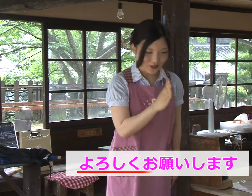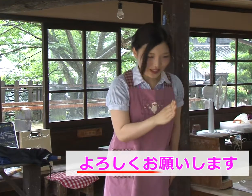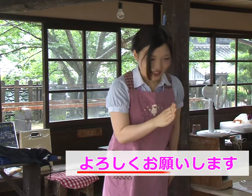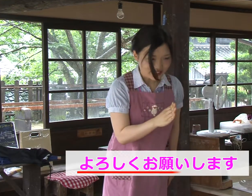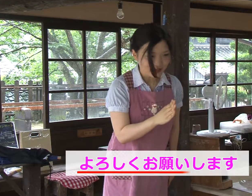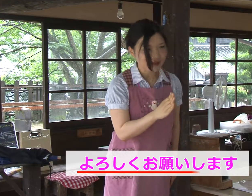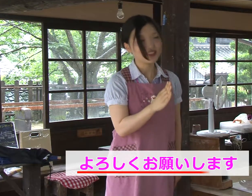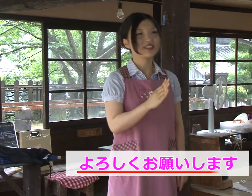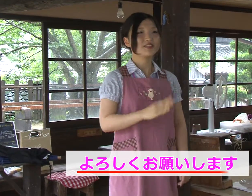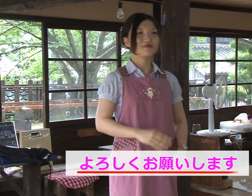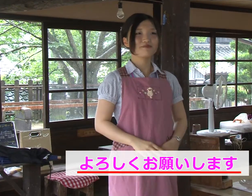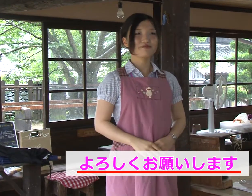願いします。